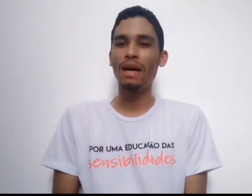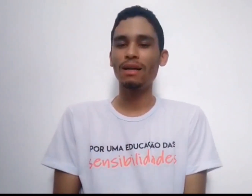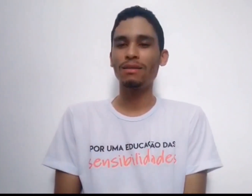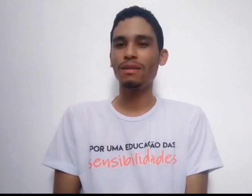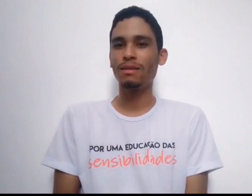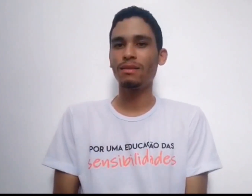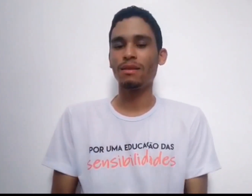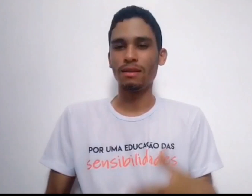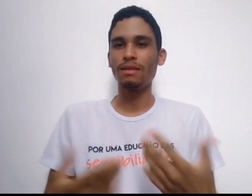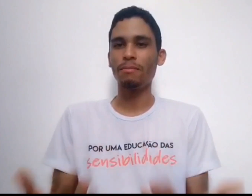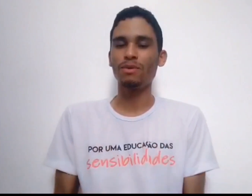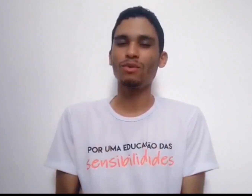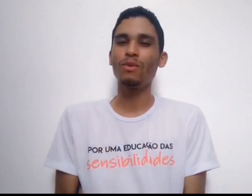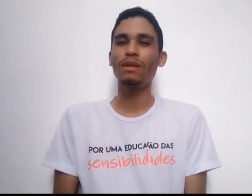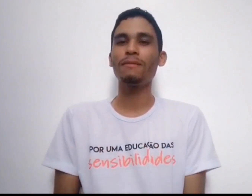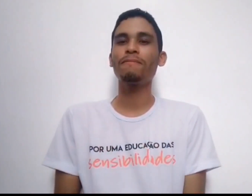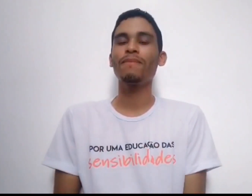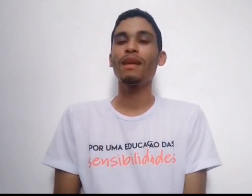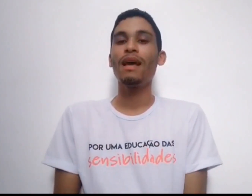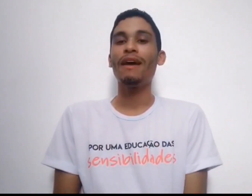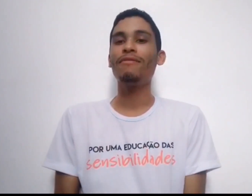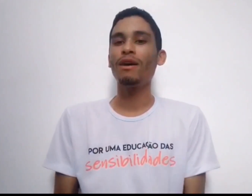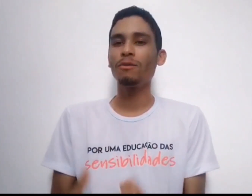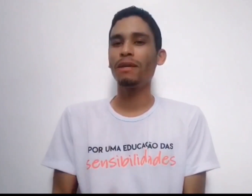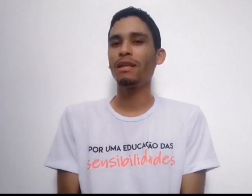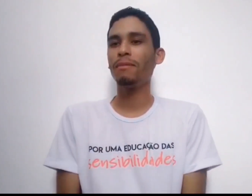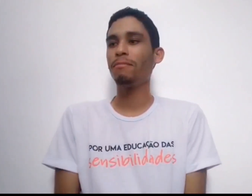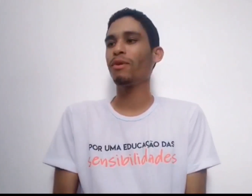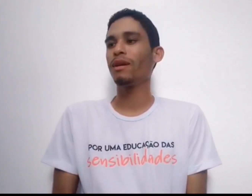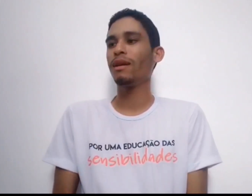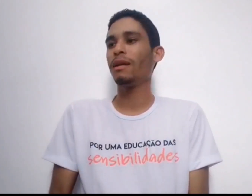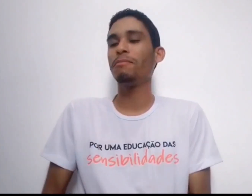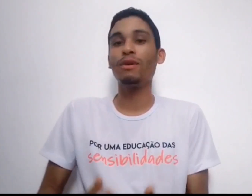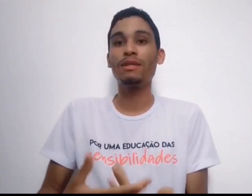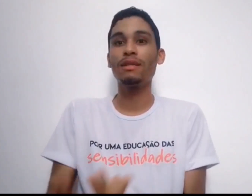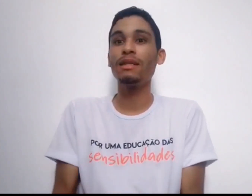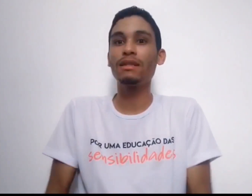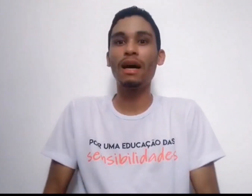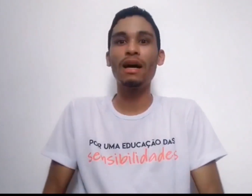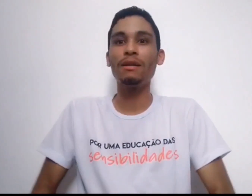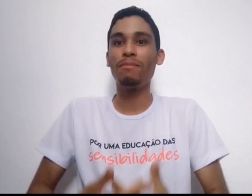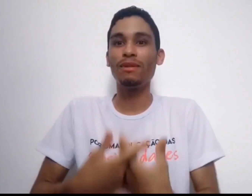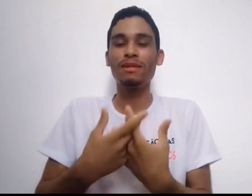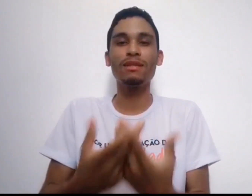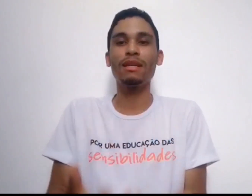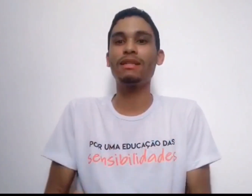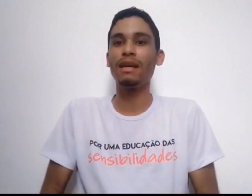lugar dessa pessoa, né, é fácil perceber porque ele pode se irritar, ele pode se